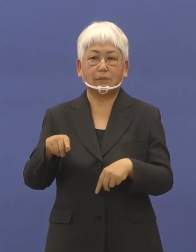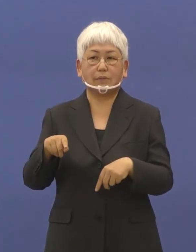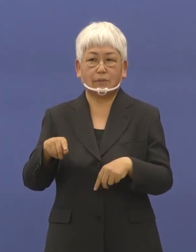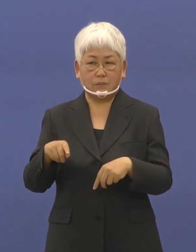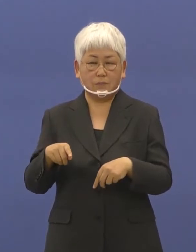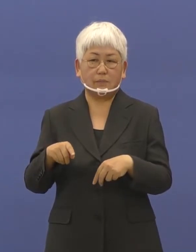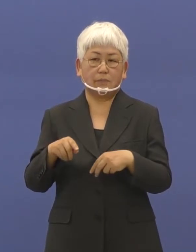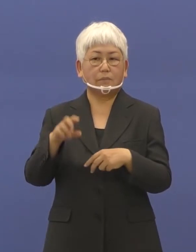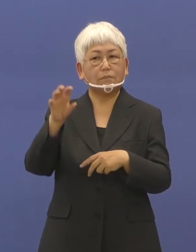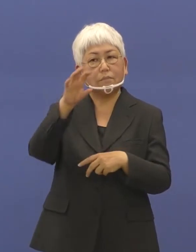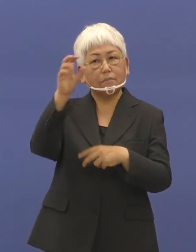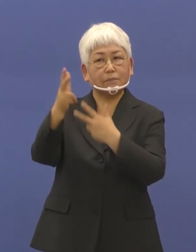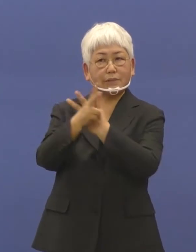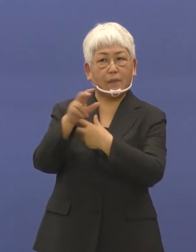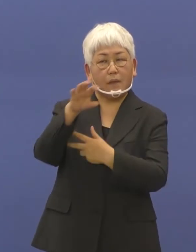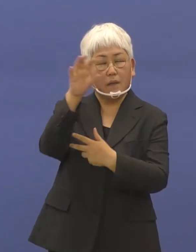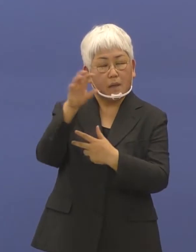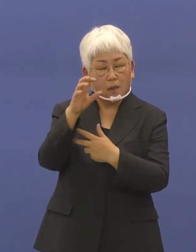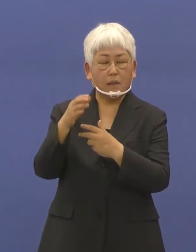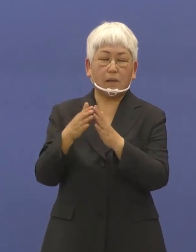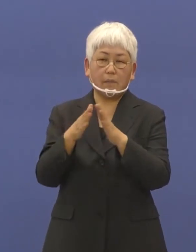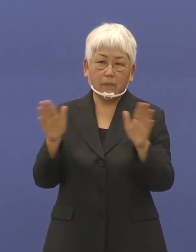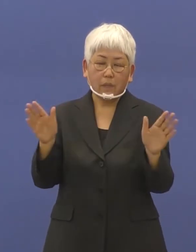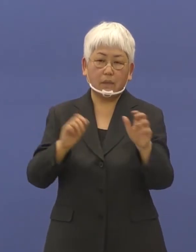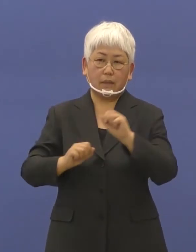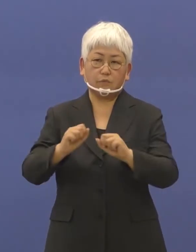県北において展開していきたいと思います。